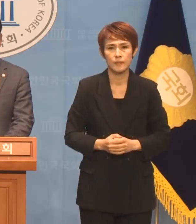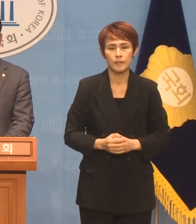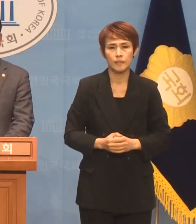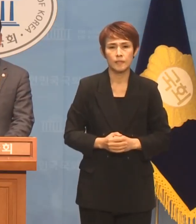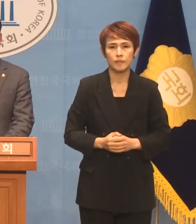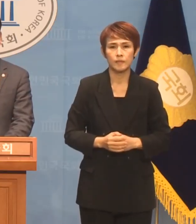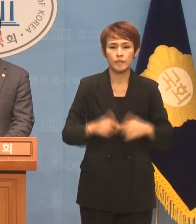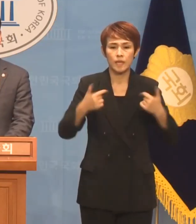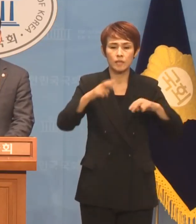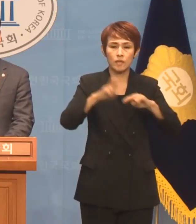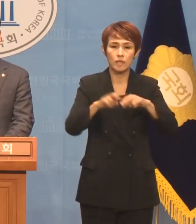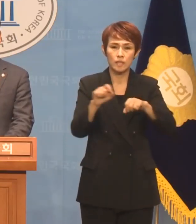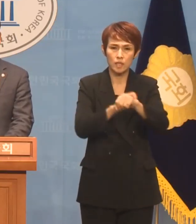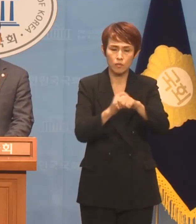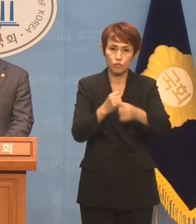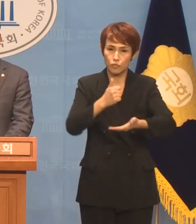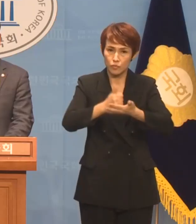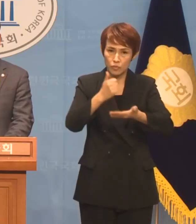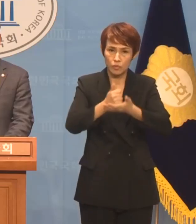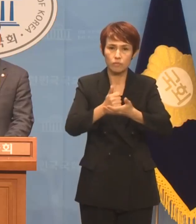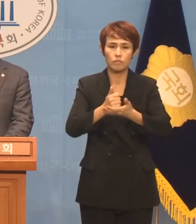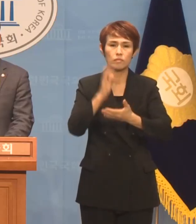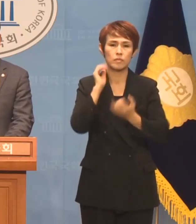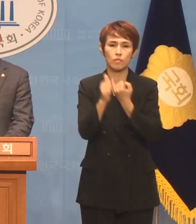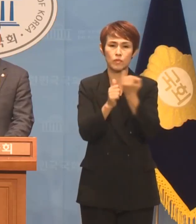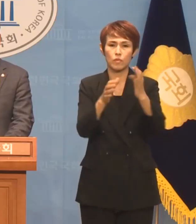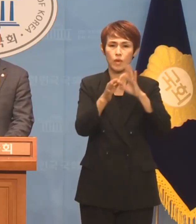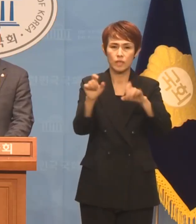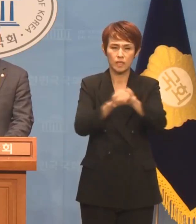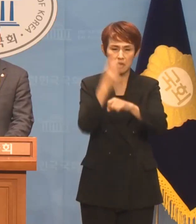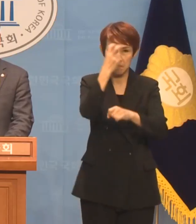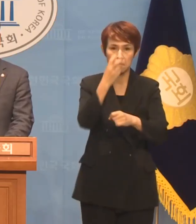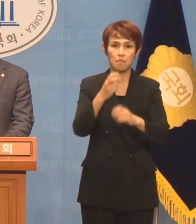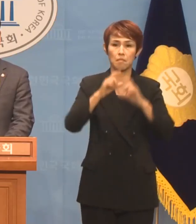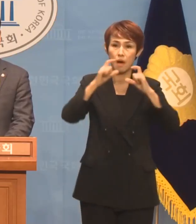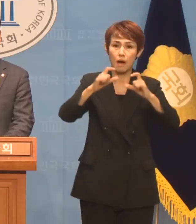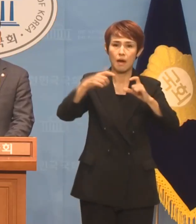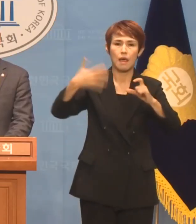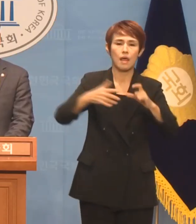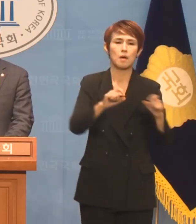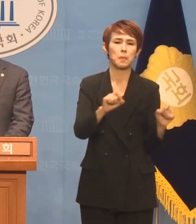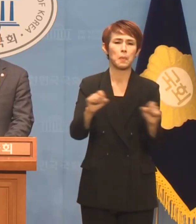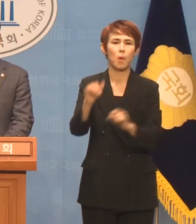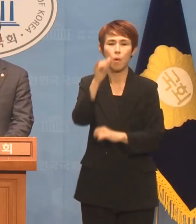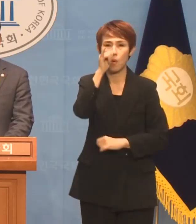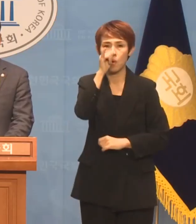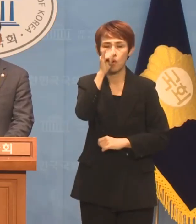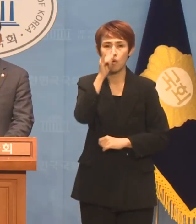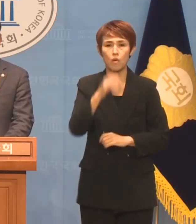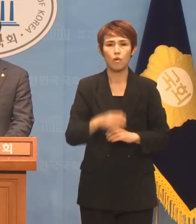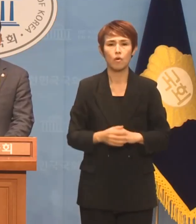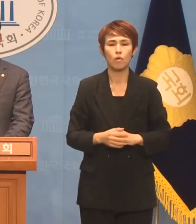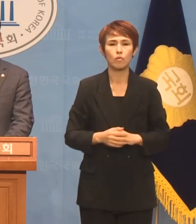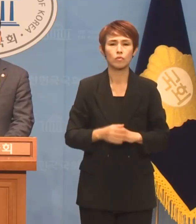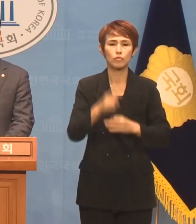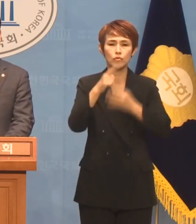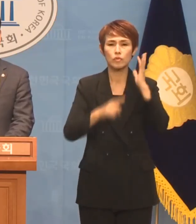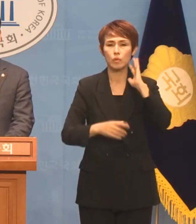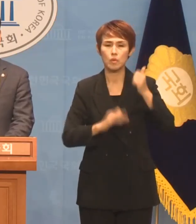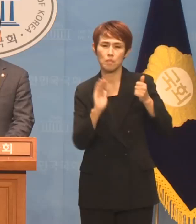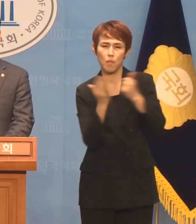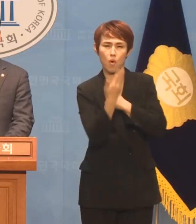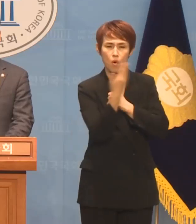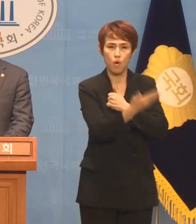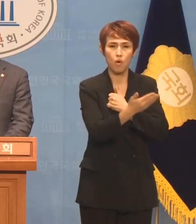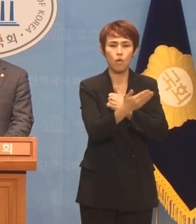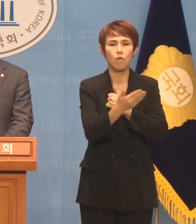상설특검 추천, 내란, 김건희 특검 공포에 미적대며 내란 숙에 윤석열의 구명줄을 열어주려는